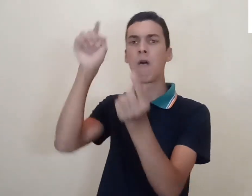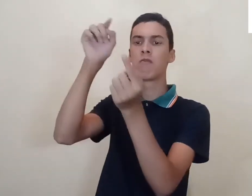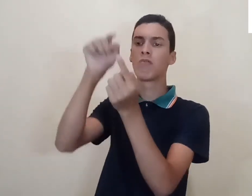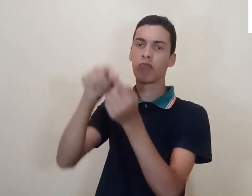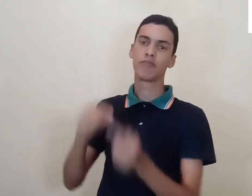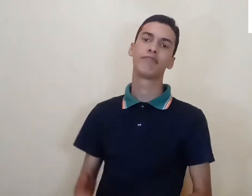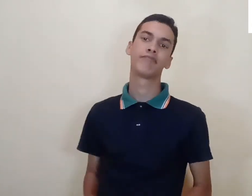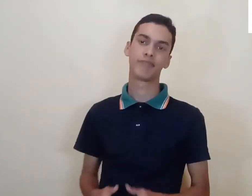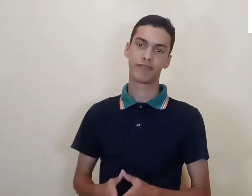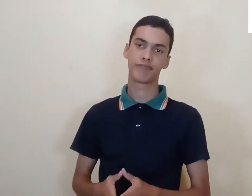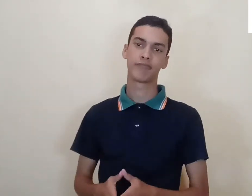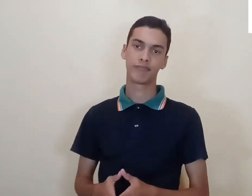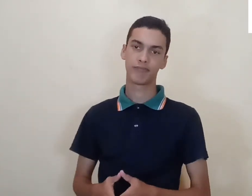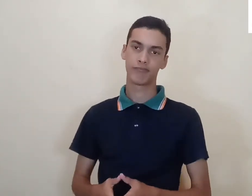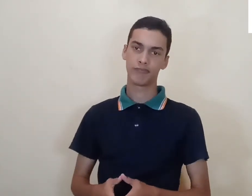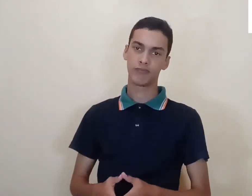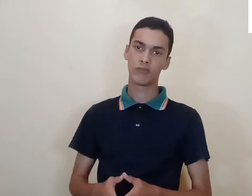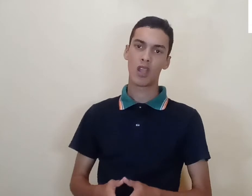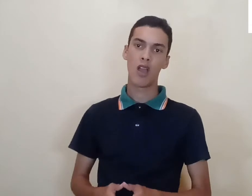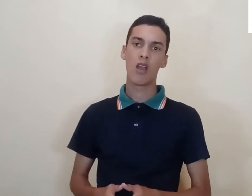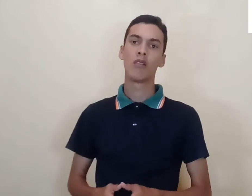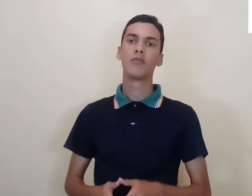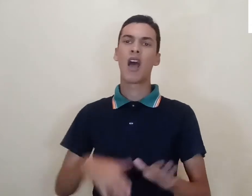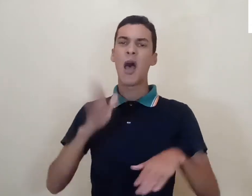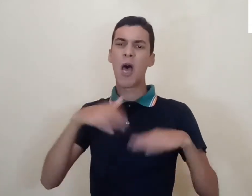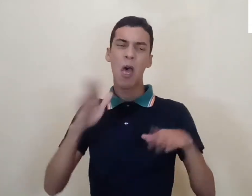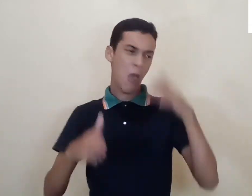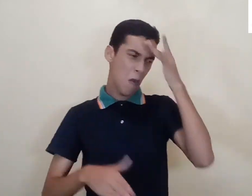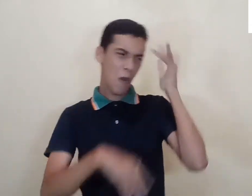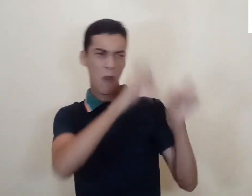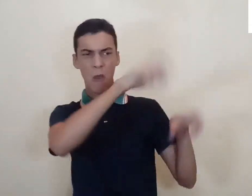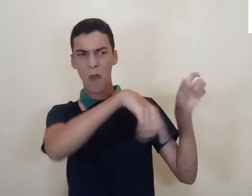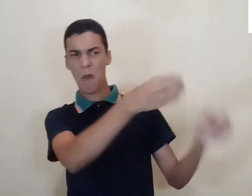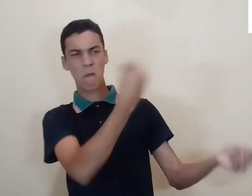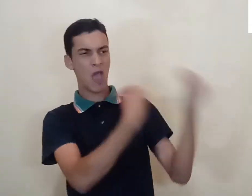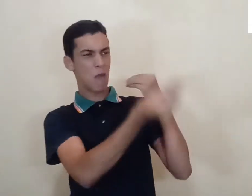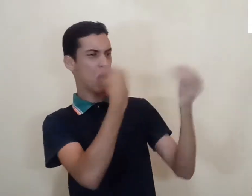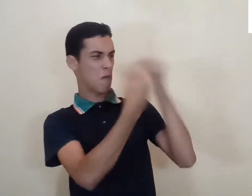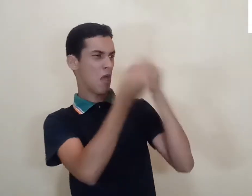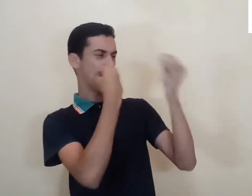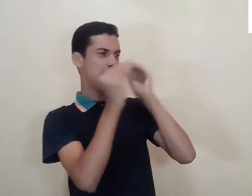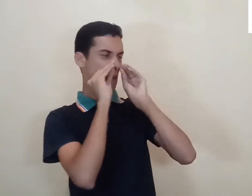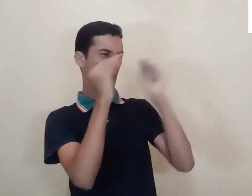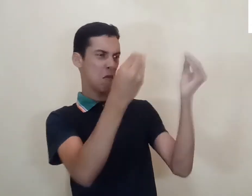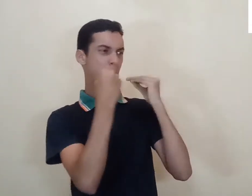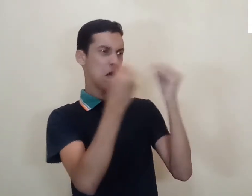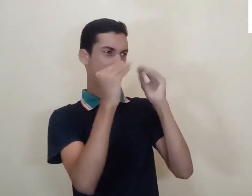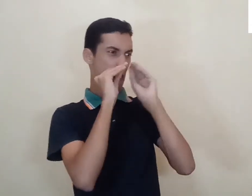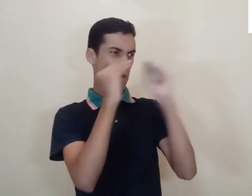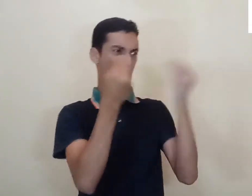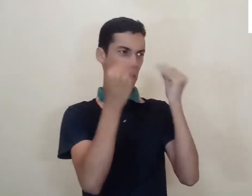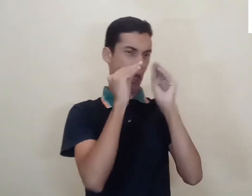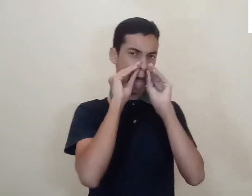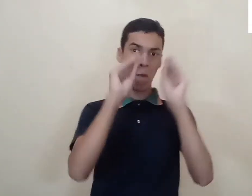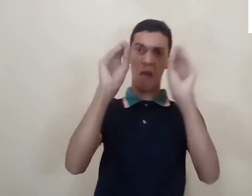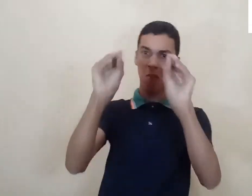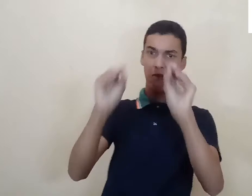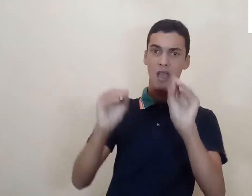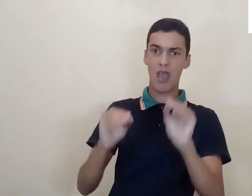mesmo que vai estudar a Libras, que vai alcançar seus objetivos, e pare de ficar